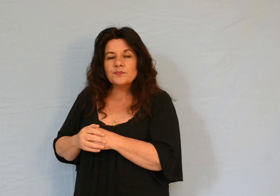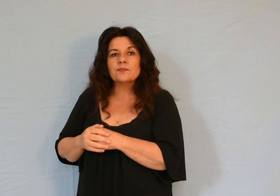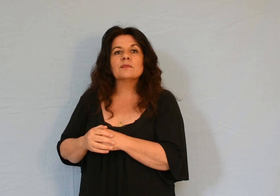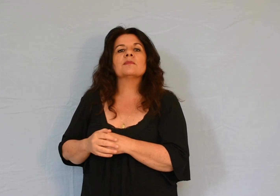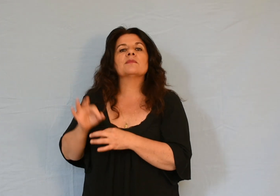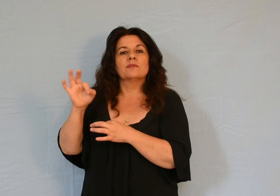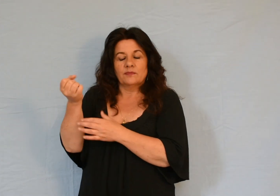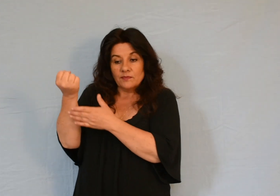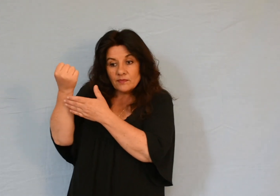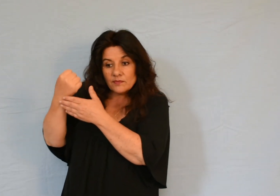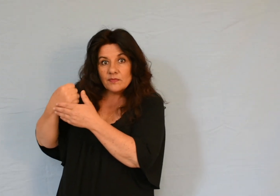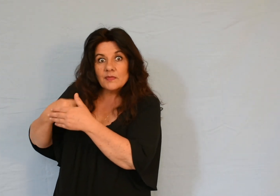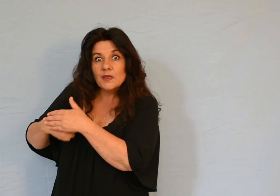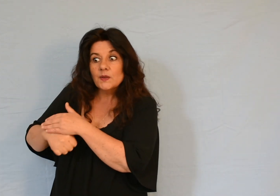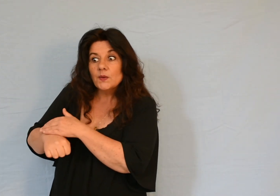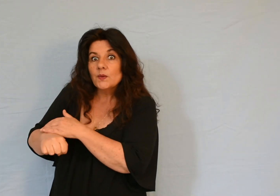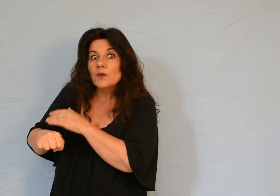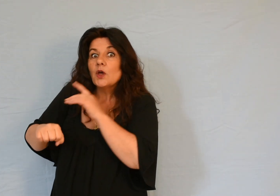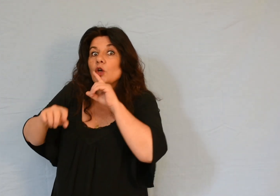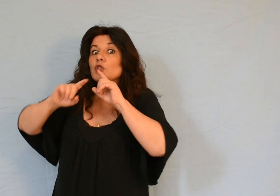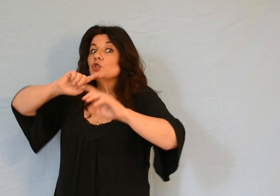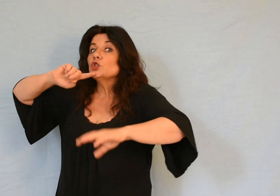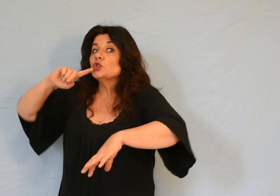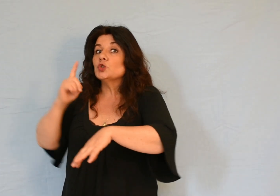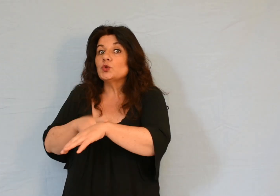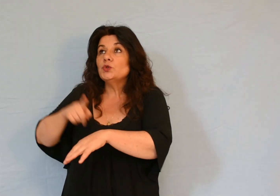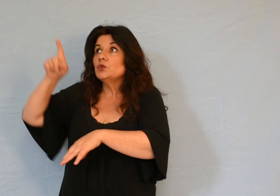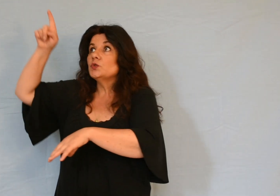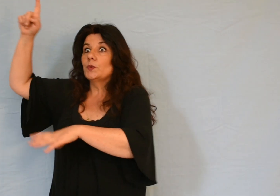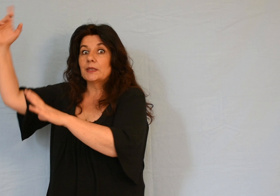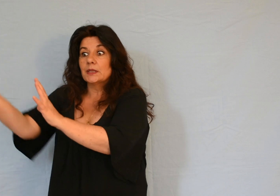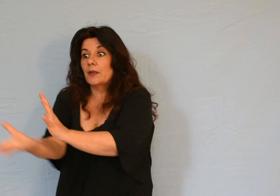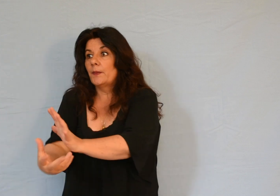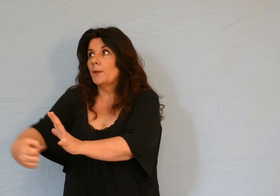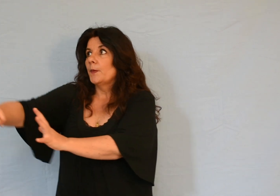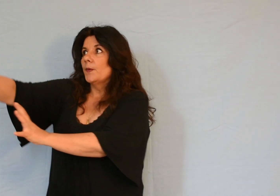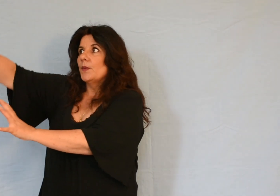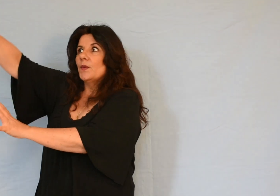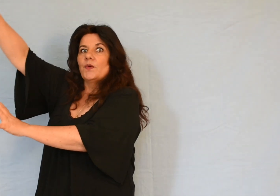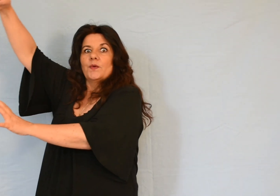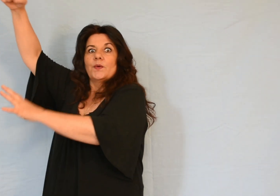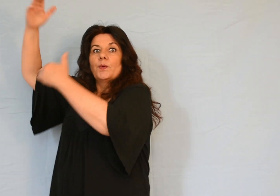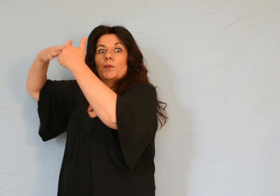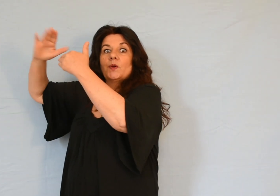L'enfant fut enlevé jusqu'auprès de Dieu et de son trône, et la